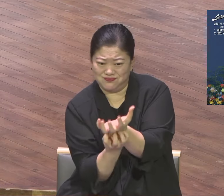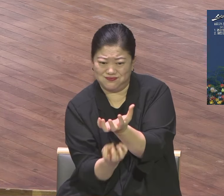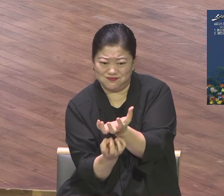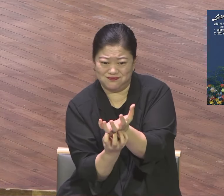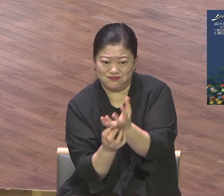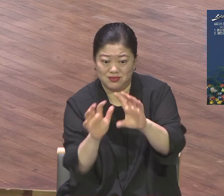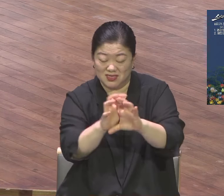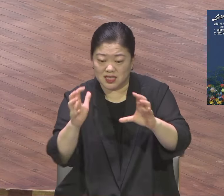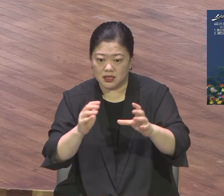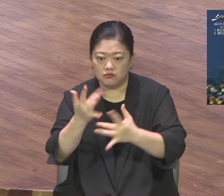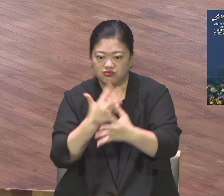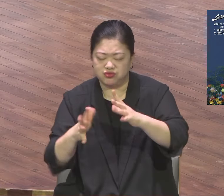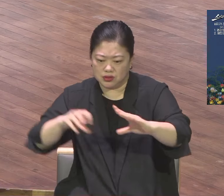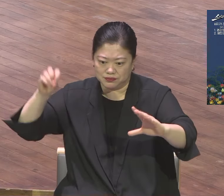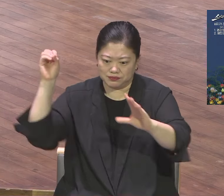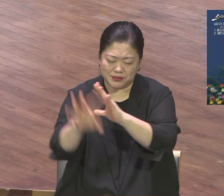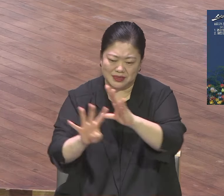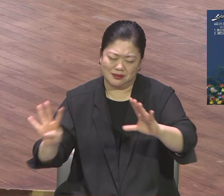그대로 나왔습니다.